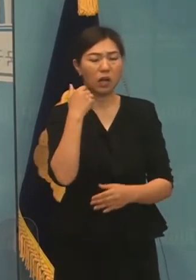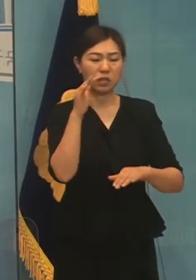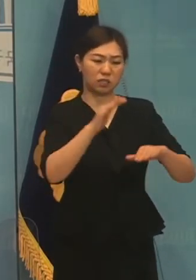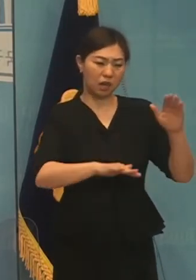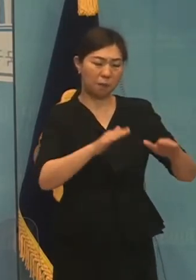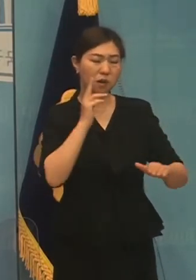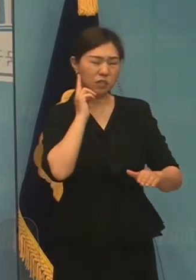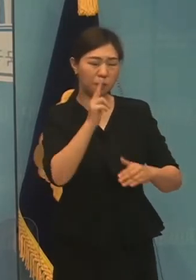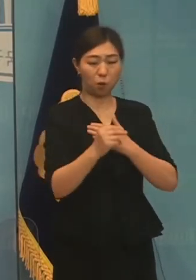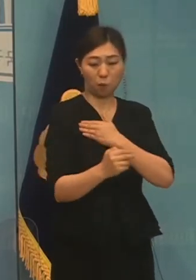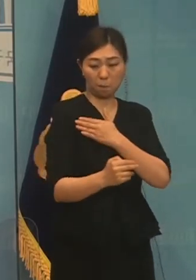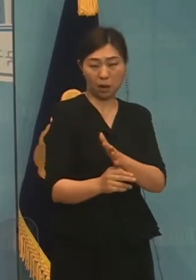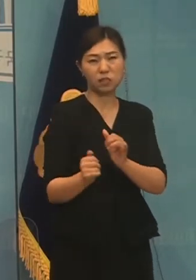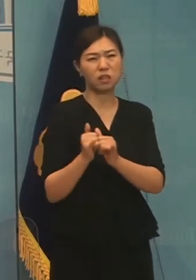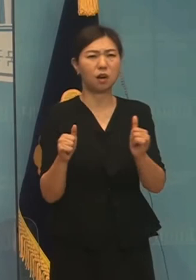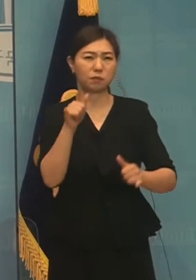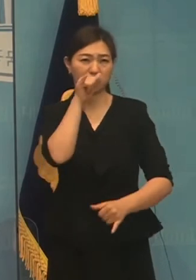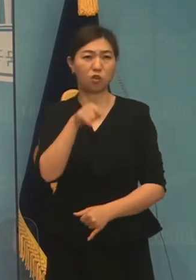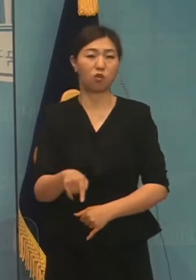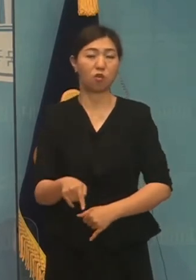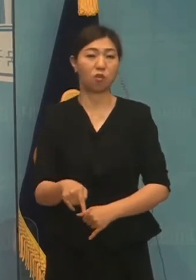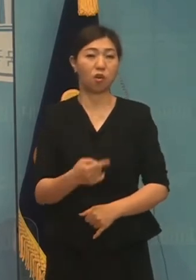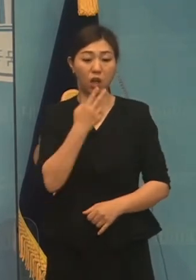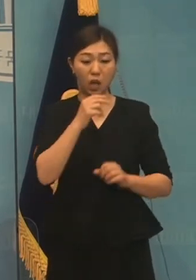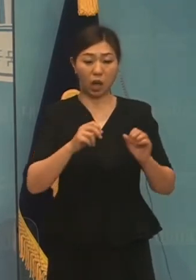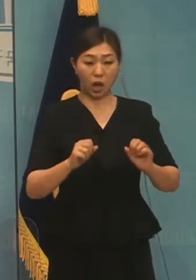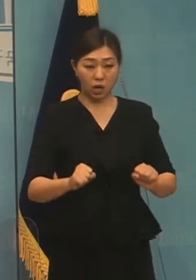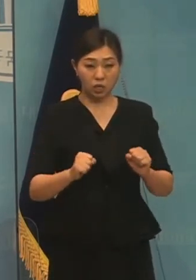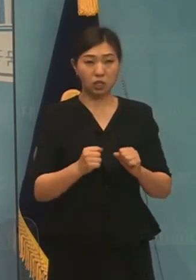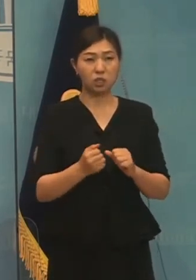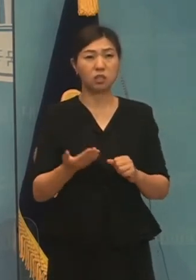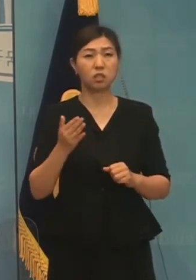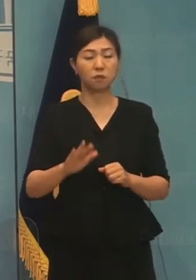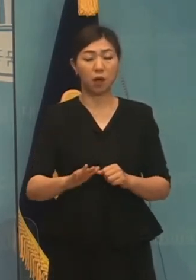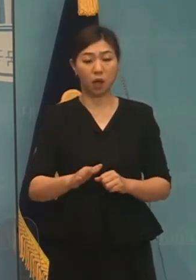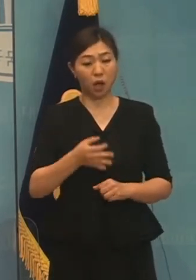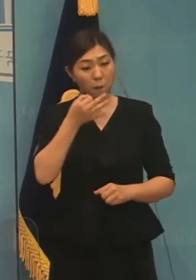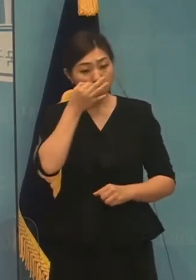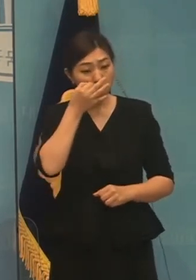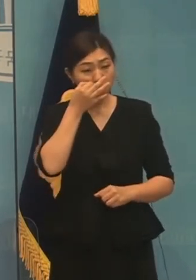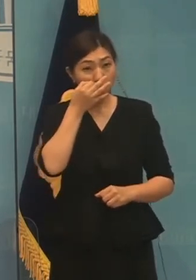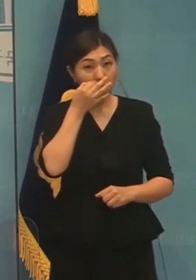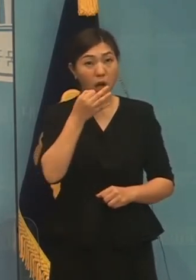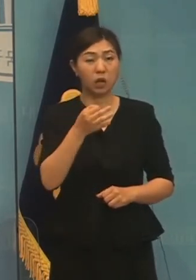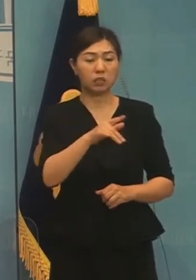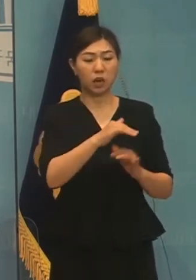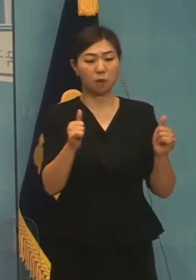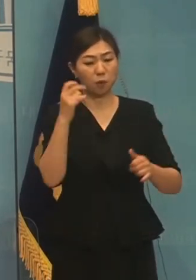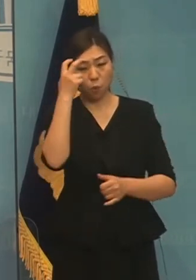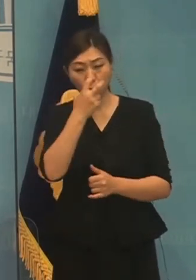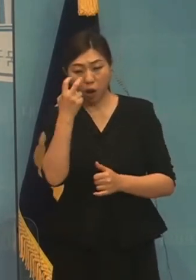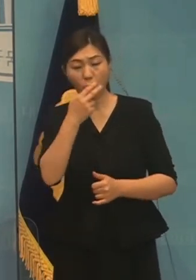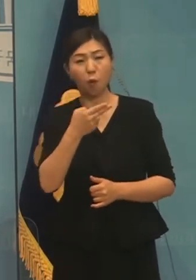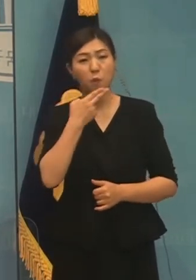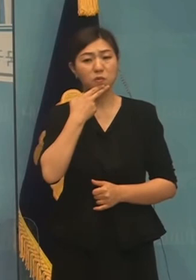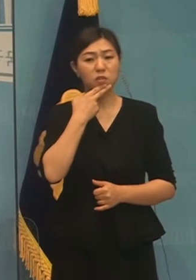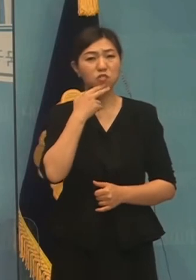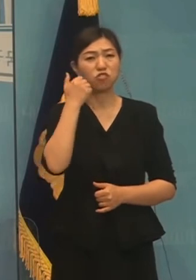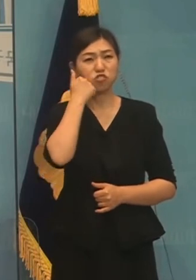배제된 투명인간들이 있었습니다. 홈리스 행동이 발표한 거리 홈리스